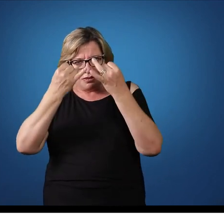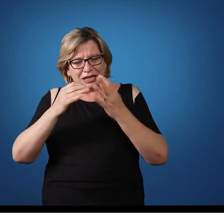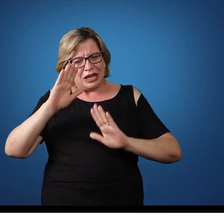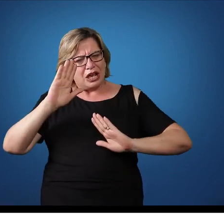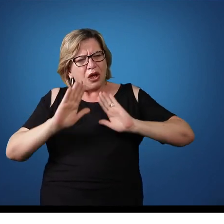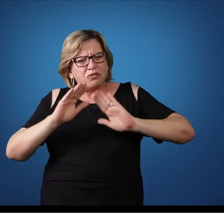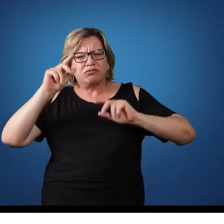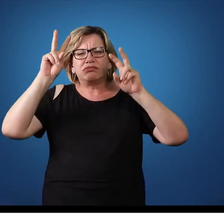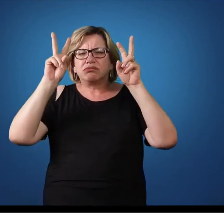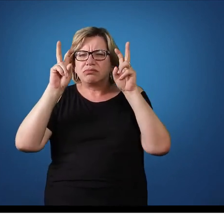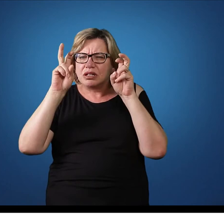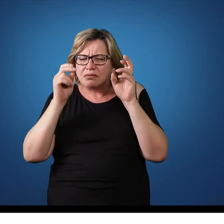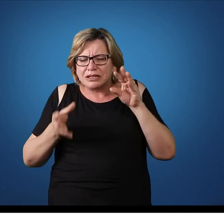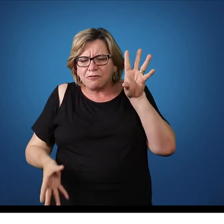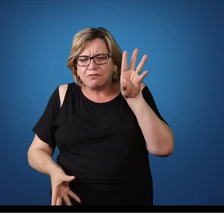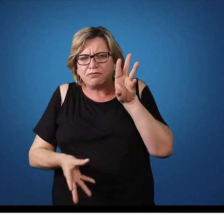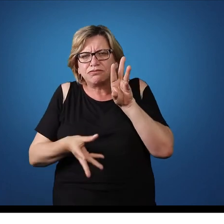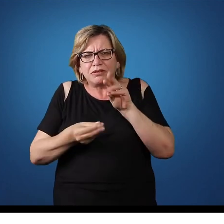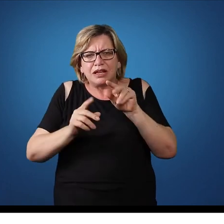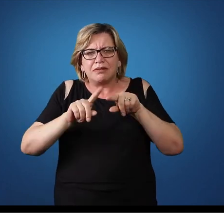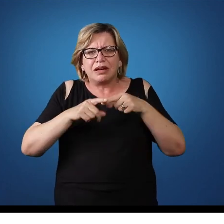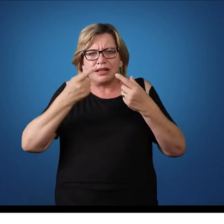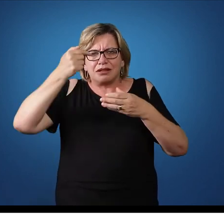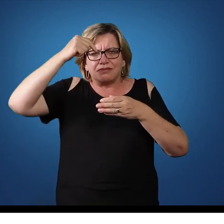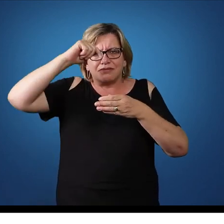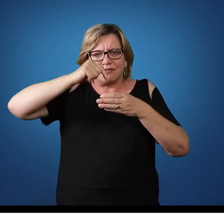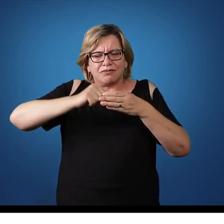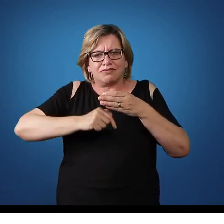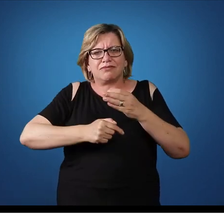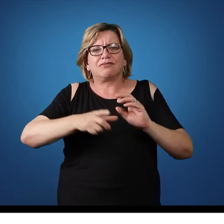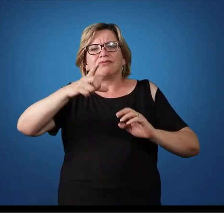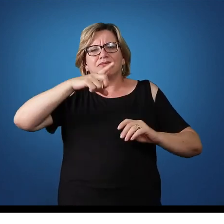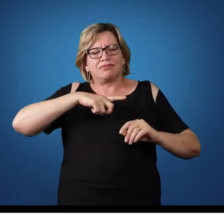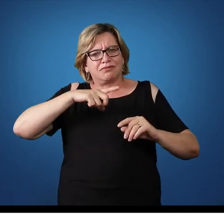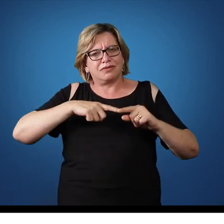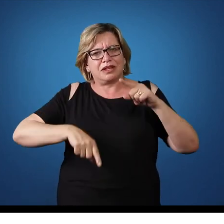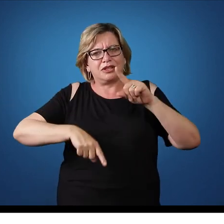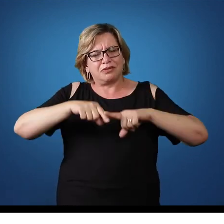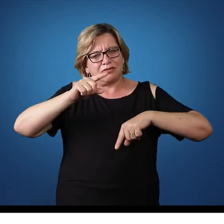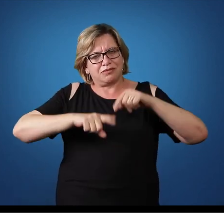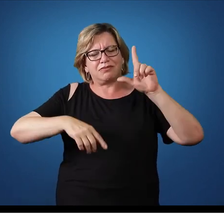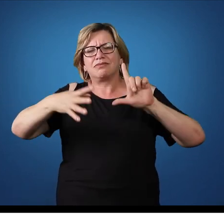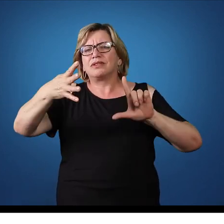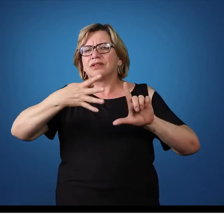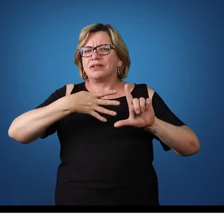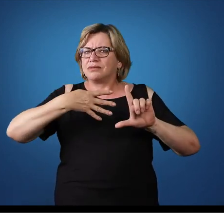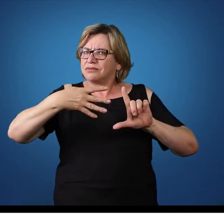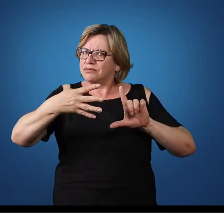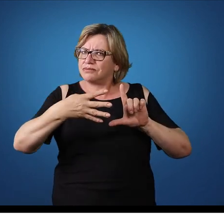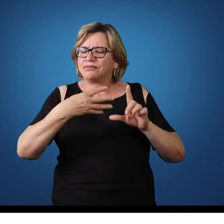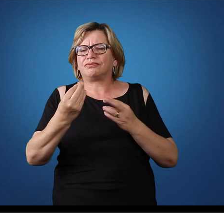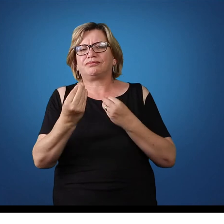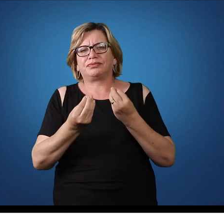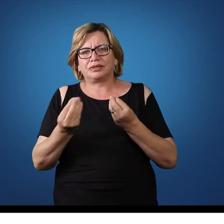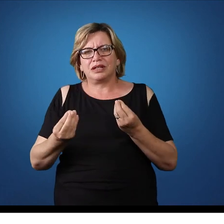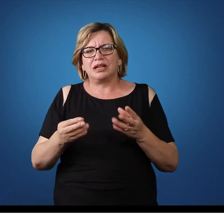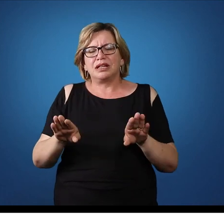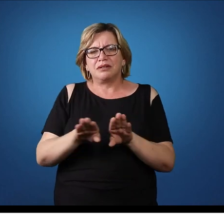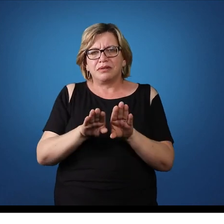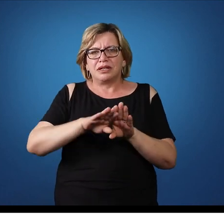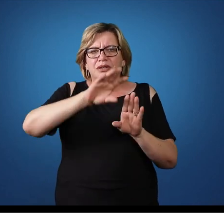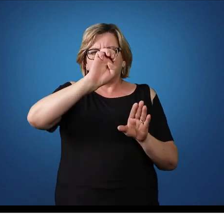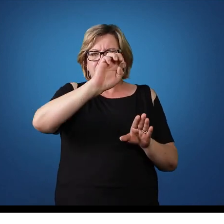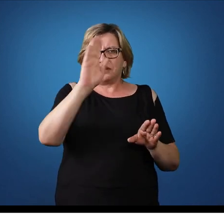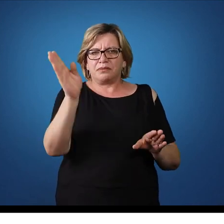modo muito breve que vocês vão encontrar aprofundados no material que acompanha as aulas de vocês, no e-book e nos